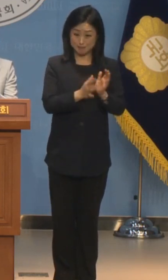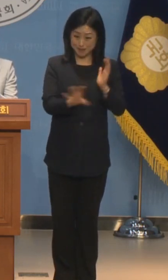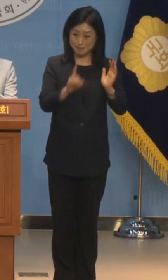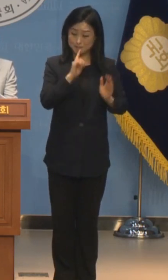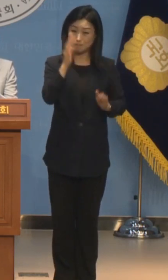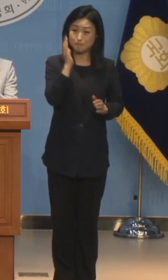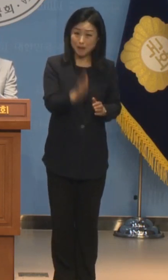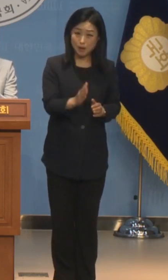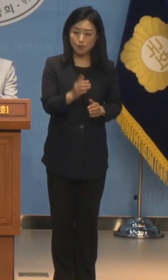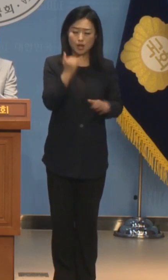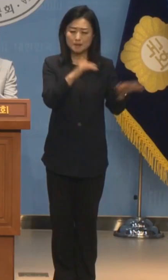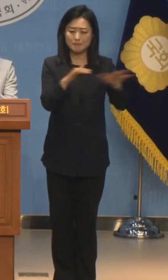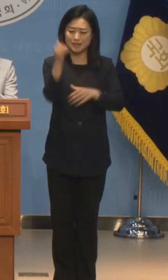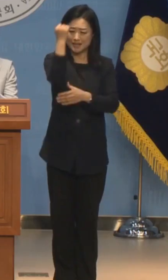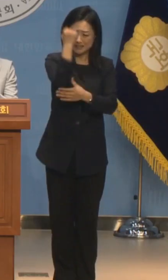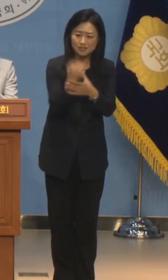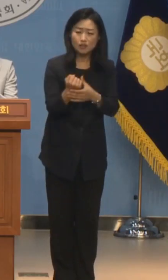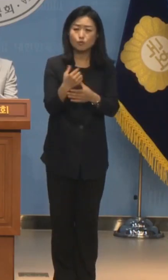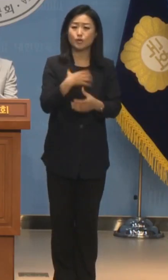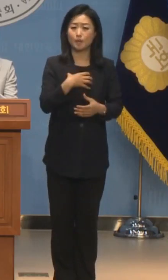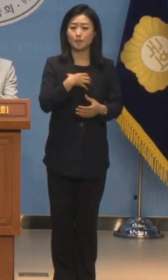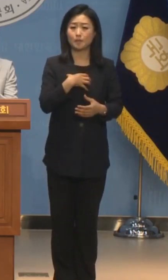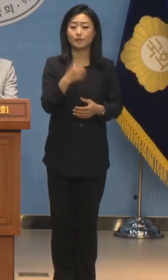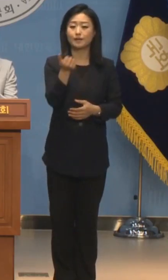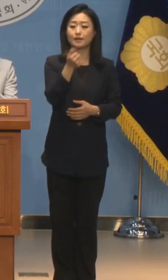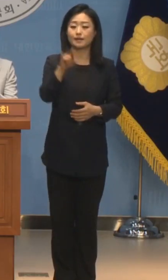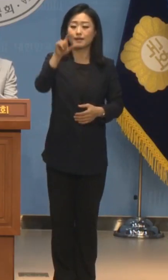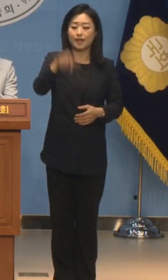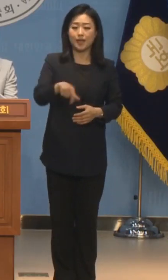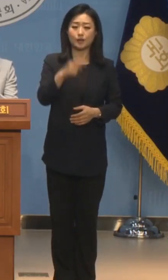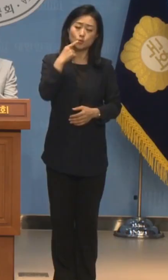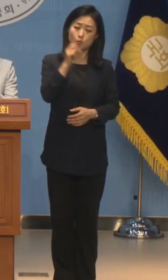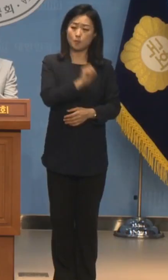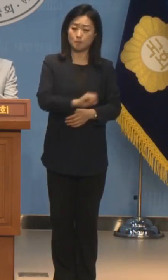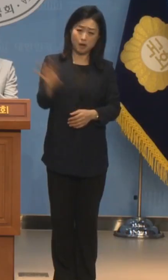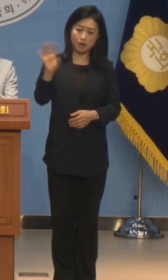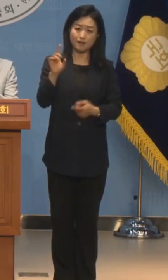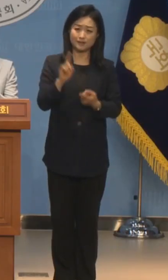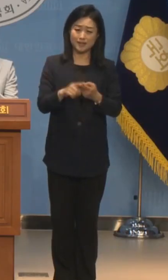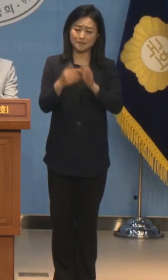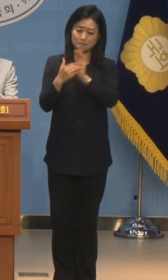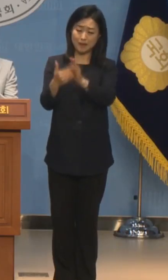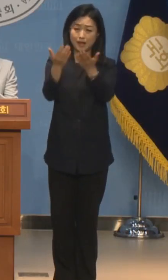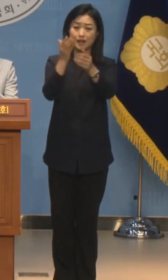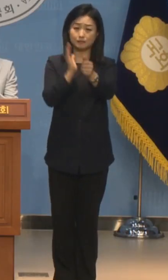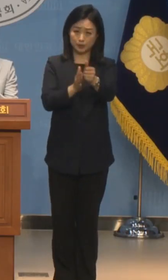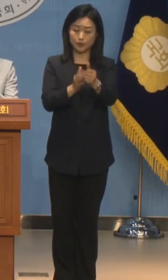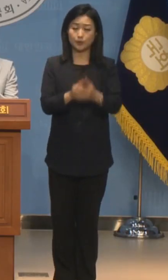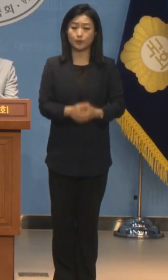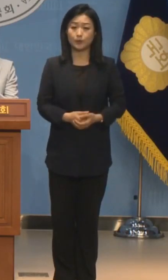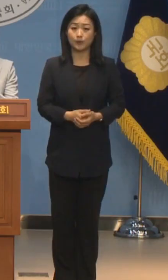바다를 처참히 망가뜨릴 일본의 핵 오염수 방류 먼저 막아